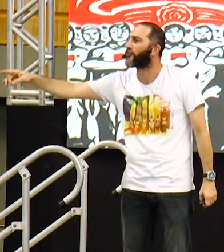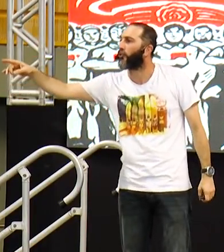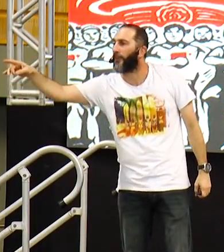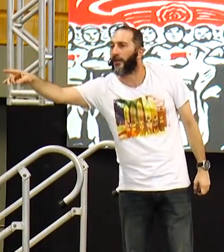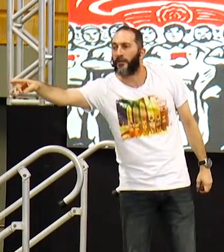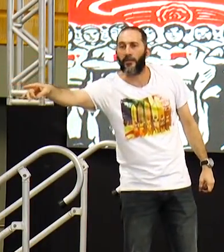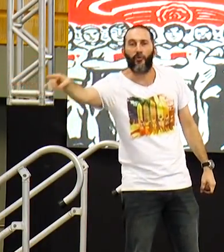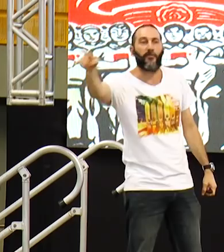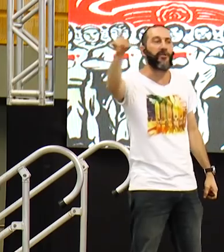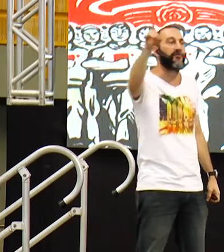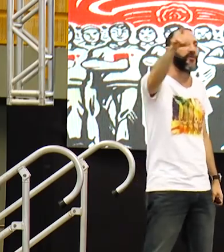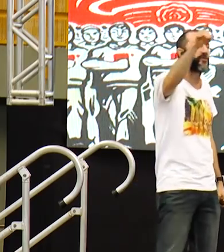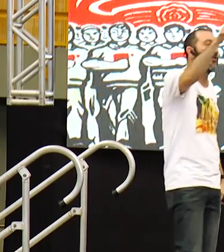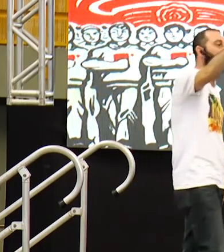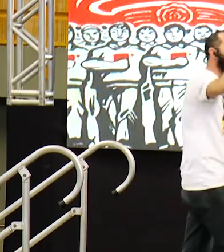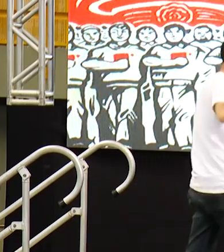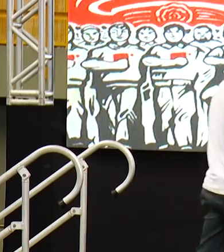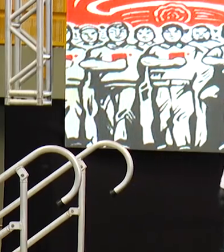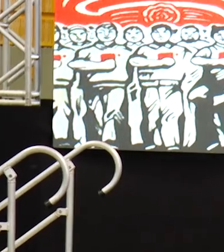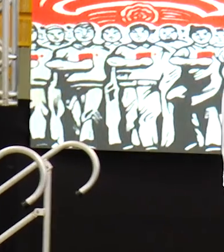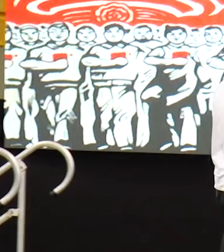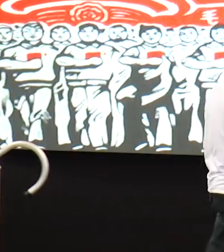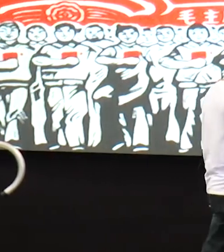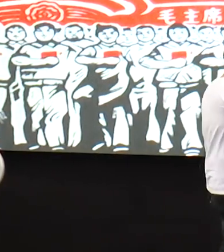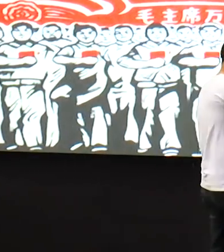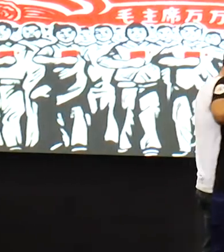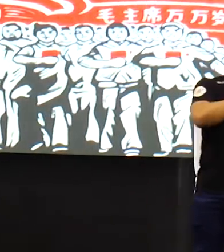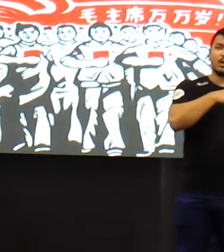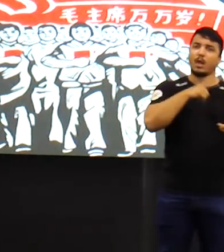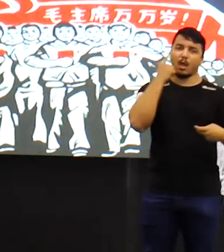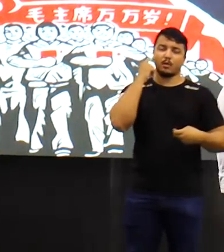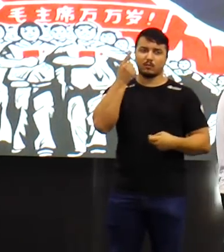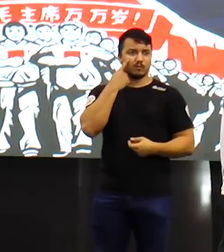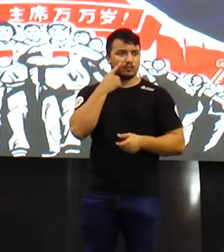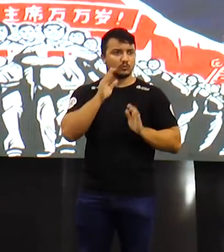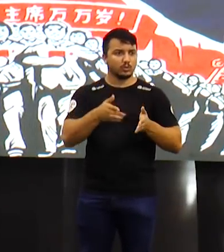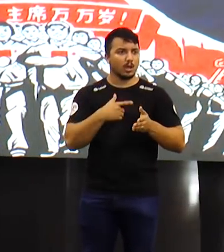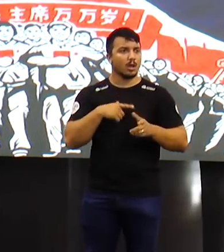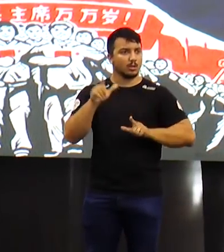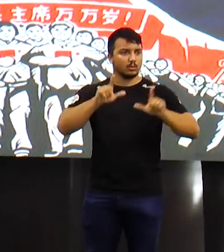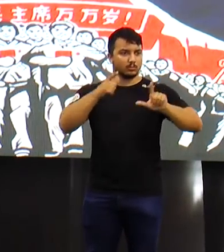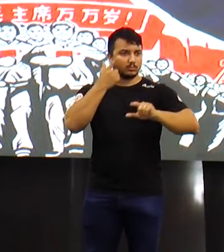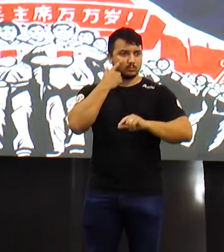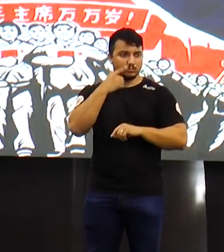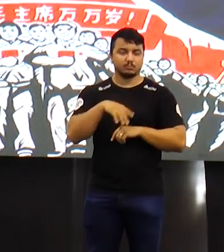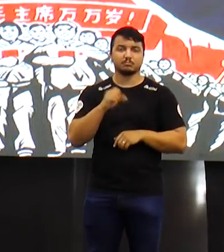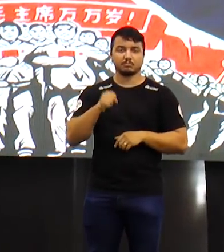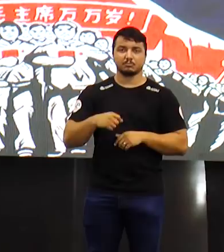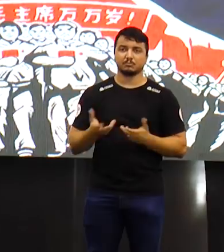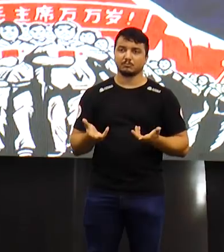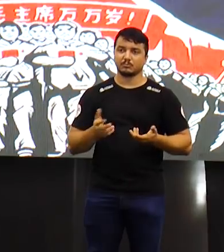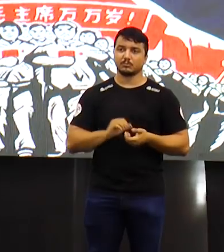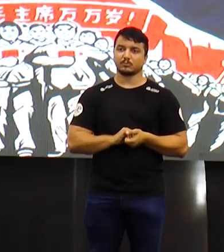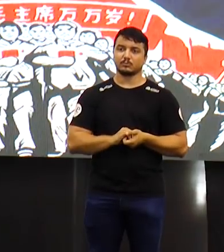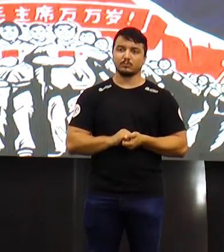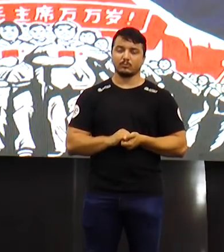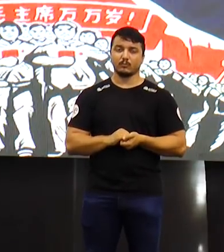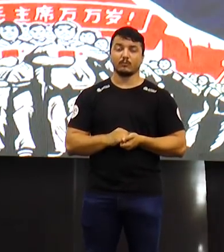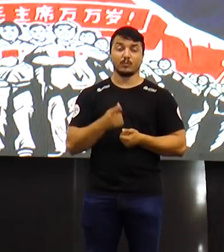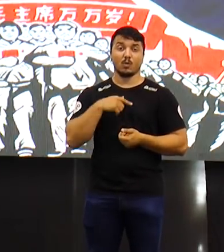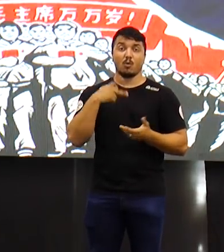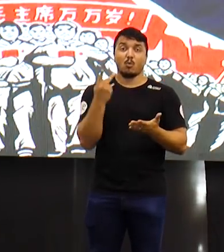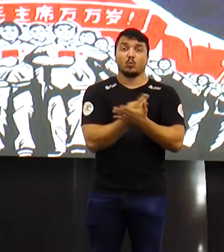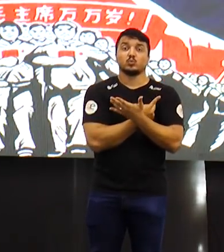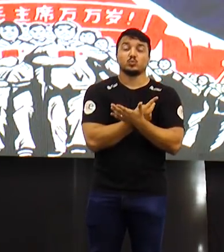Venezuela atropelando manifestantes no país. Vocês viram essa cena? Sim ou não? Sim. Olha